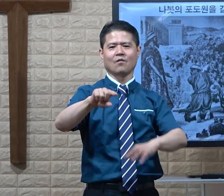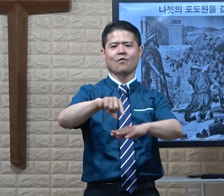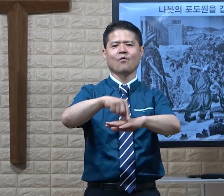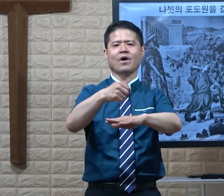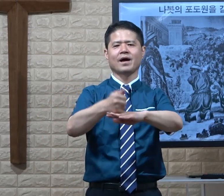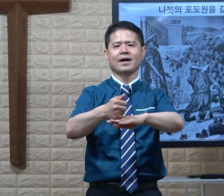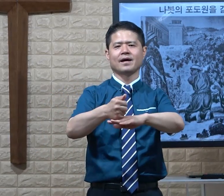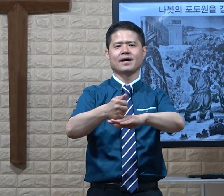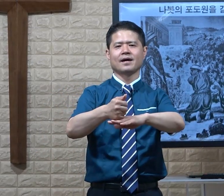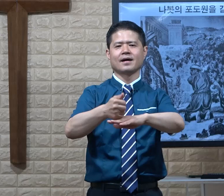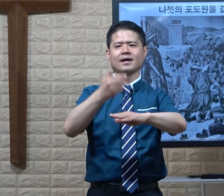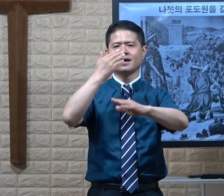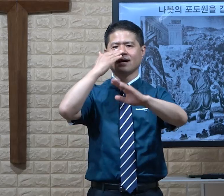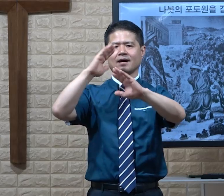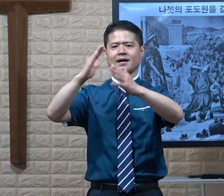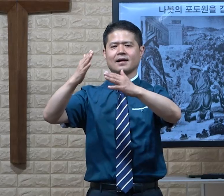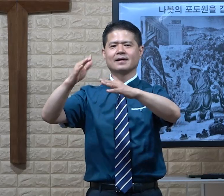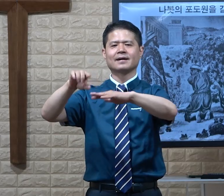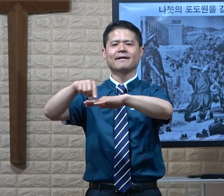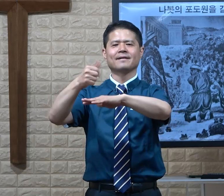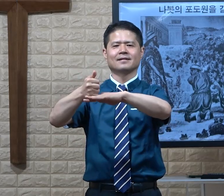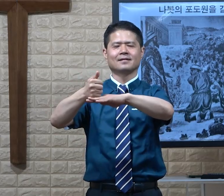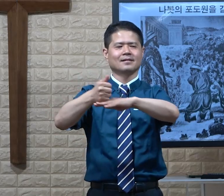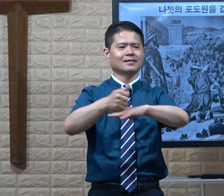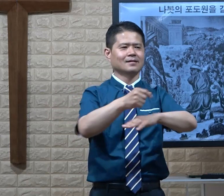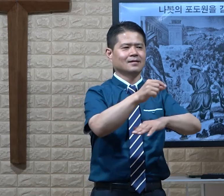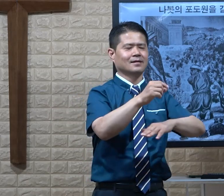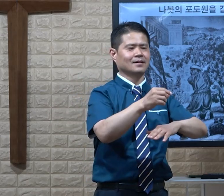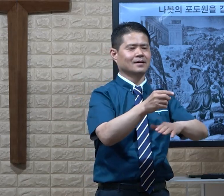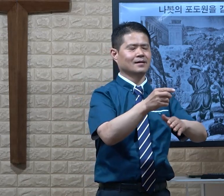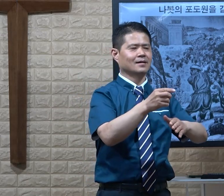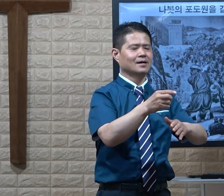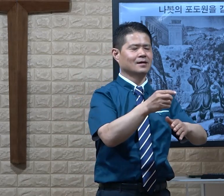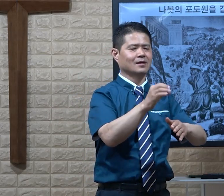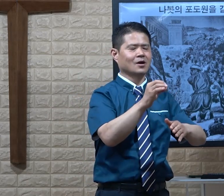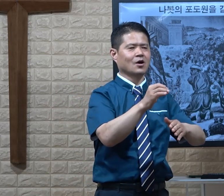이 아합 왕은 이스라엘의 왕이었습니다.